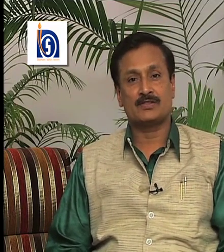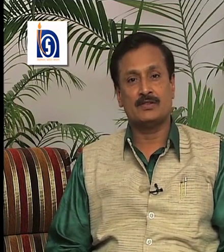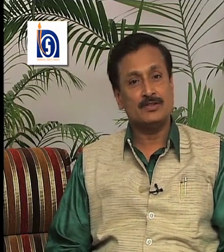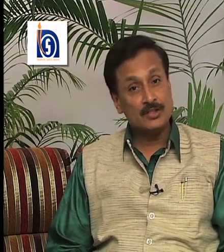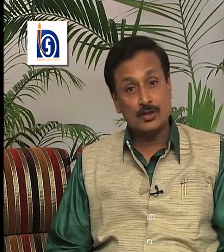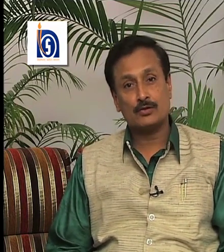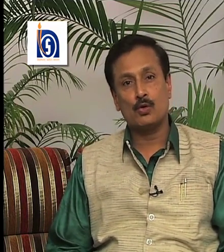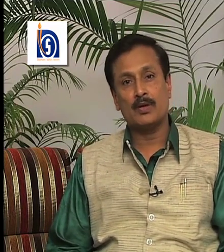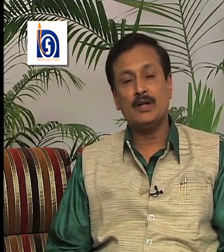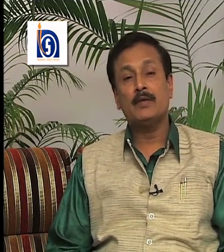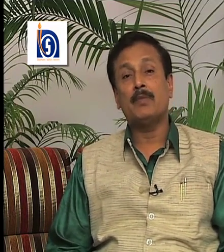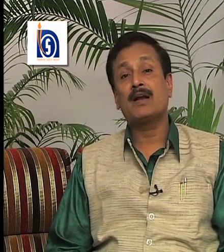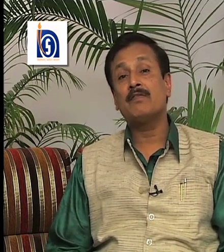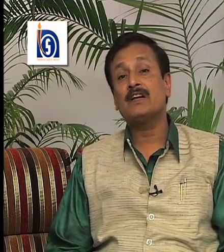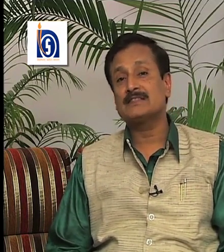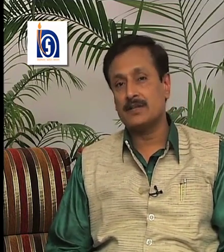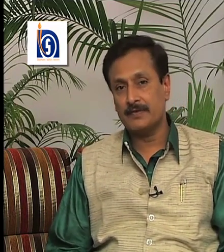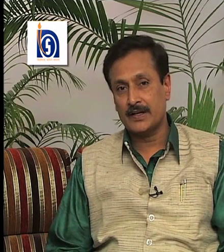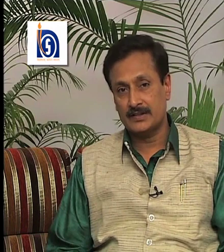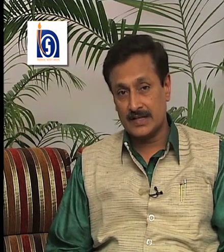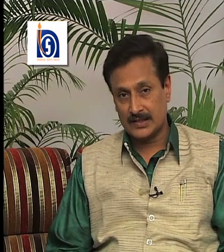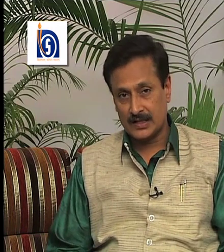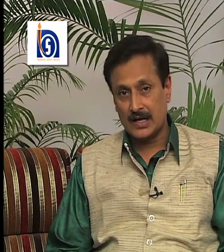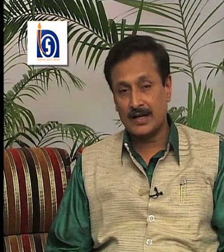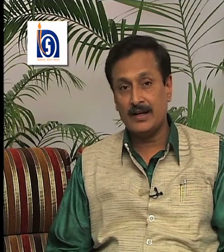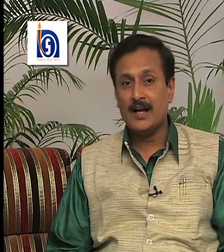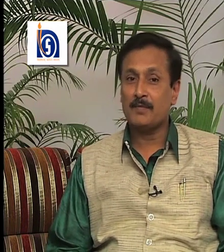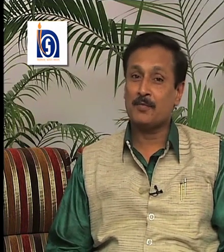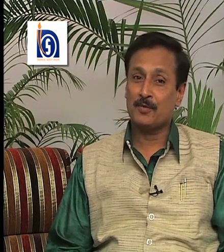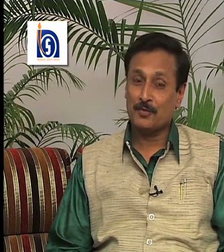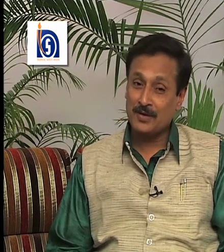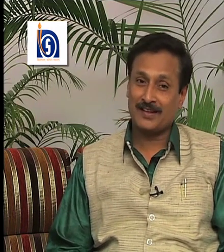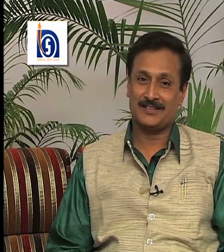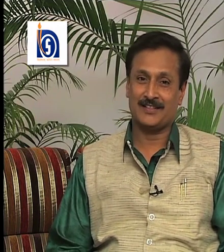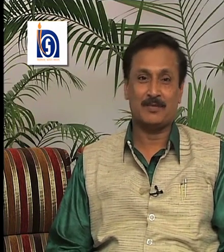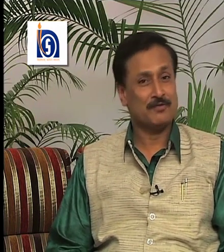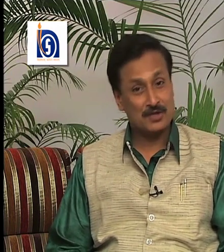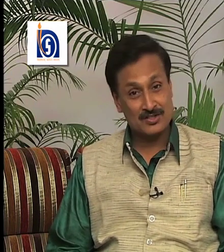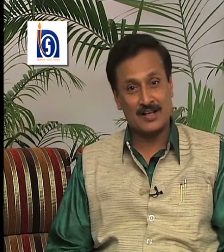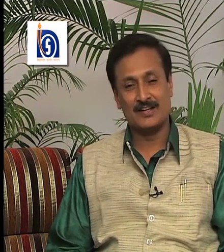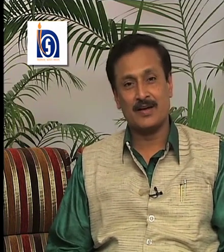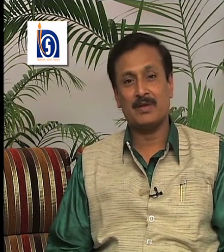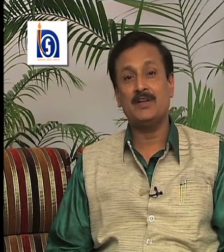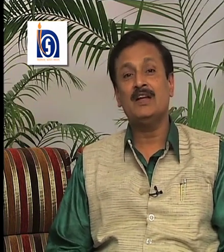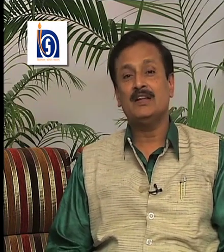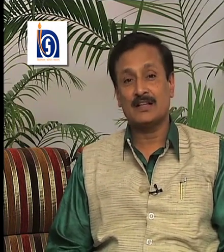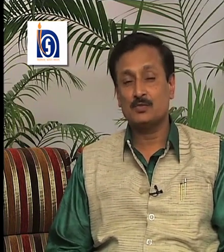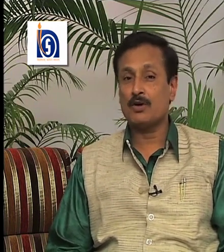कॉमर्स जिन क्षेत्रों में 12वीं का सर्टिफिकेट दिया जाता रहा है, अब हम हुनर के क्षेत्र में, वोकेशनल एरिया में भी 10वीं